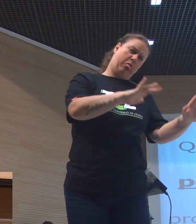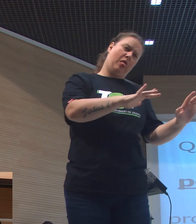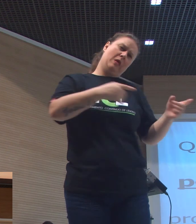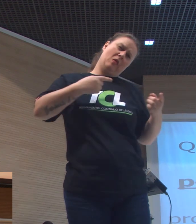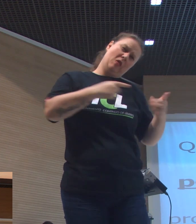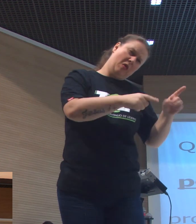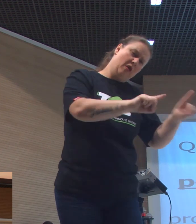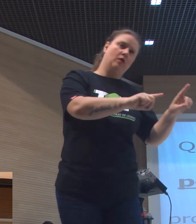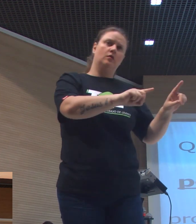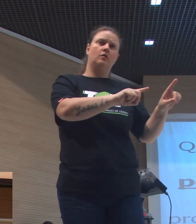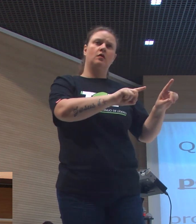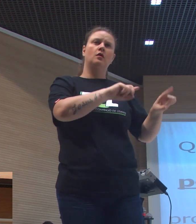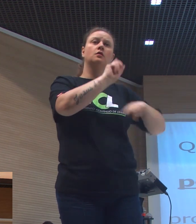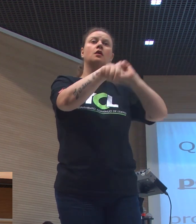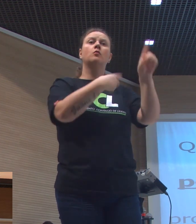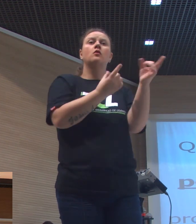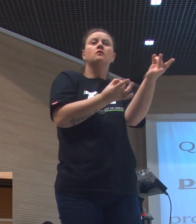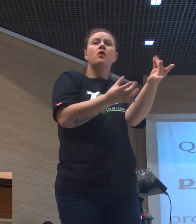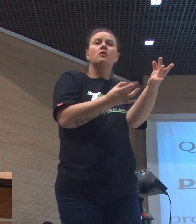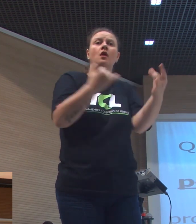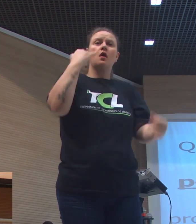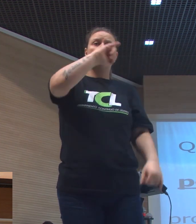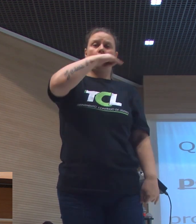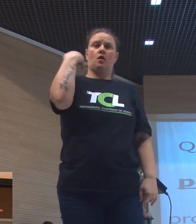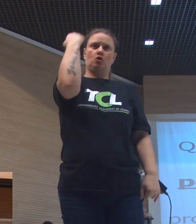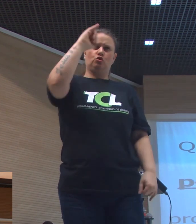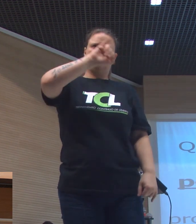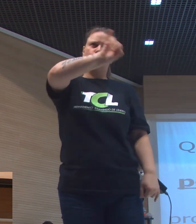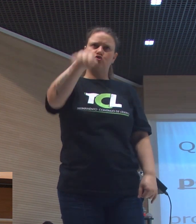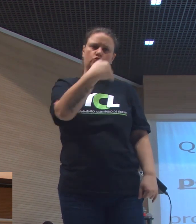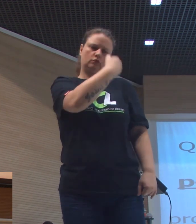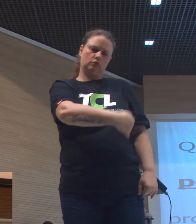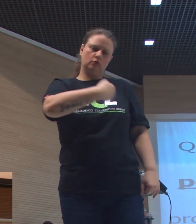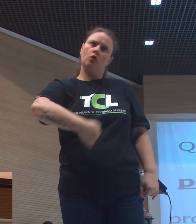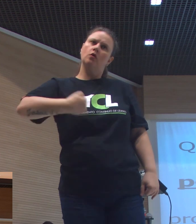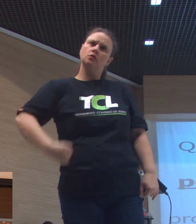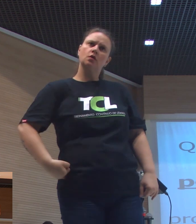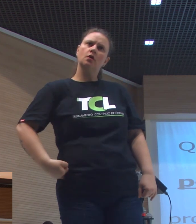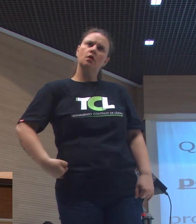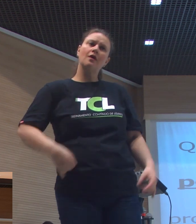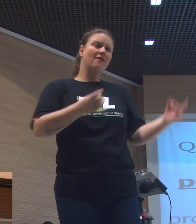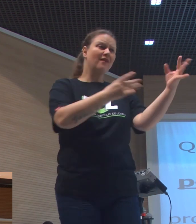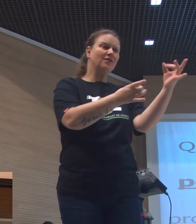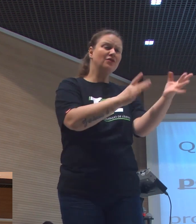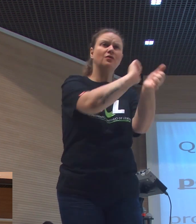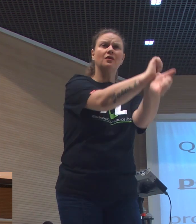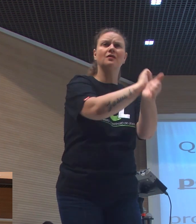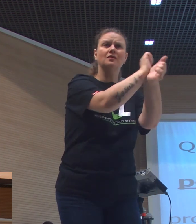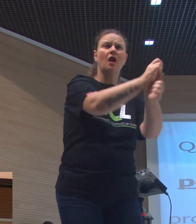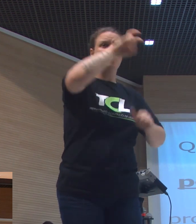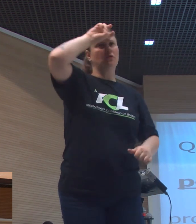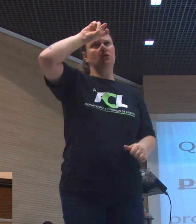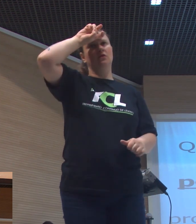o venderam como escravo. Como escravo, foi lá para a casa de Potifar. Ele foi